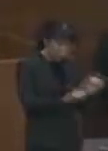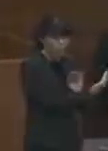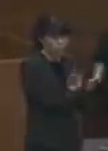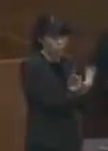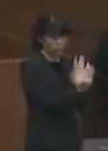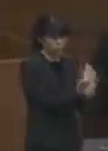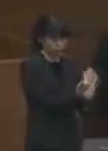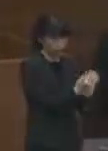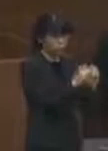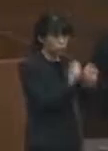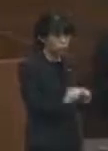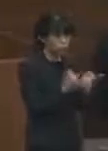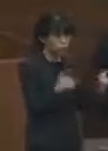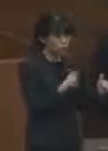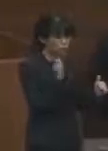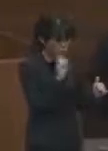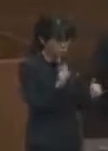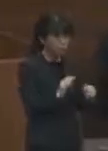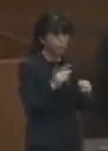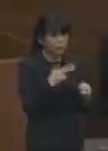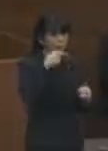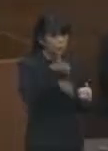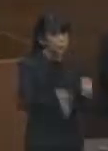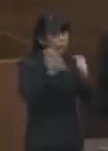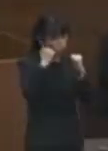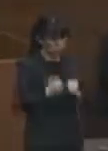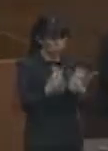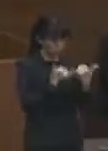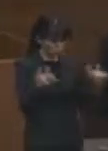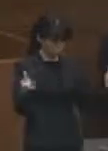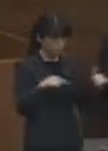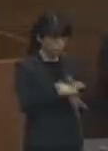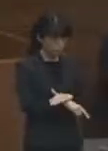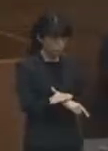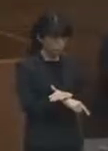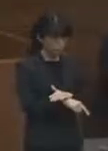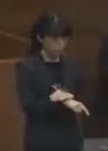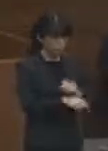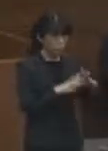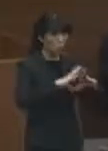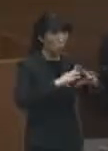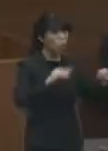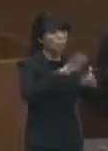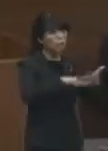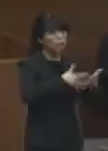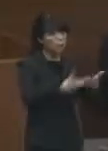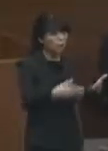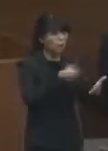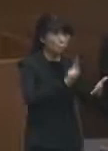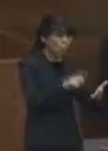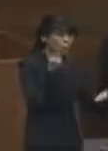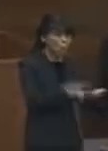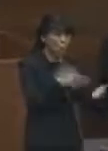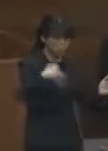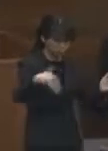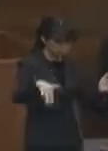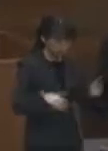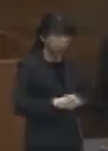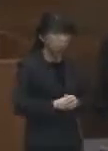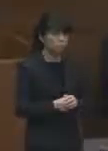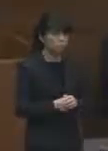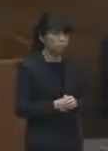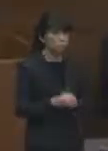。この住民とは市内に居住する者を指しており、国籍を限定しているものではございません。しかし